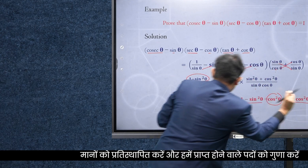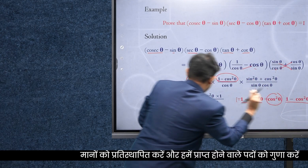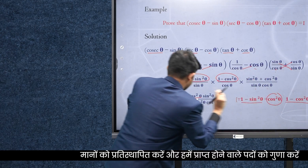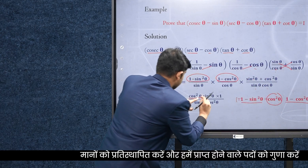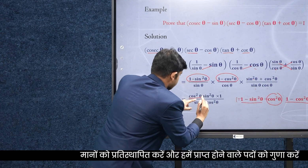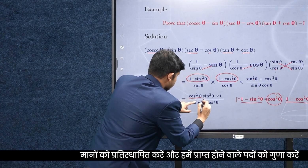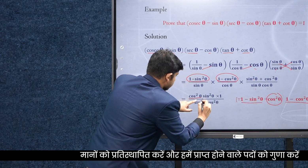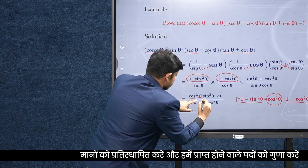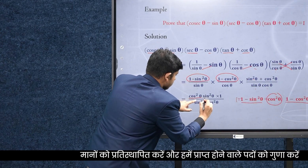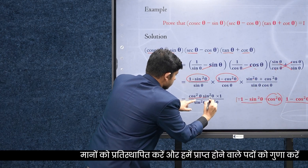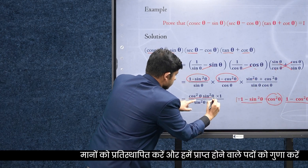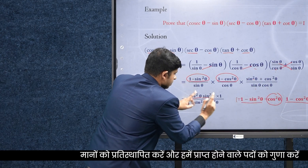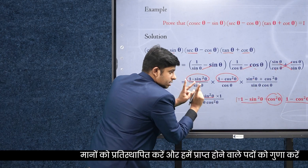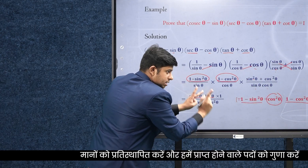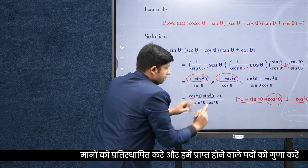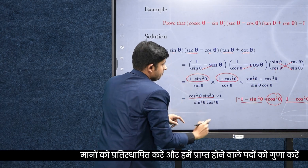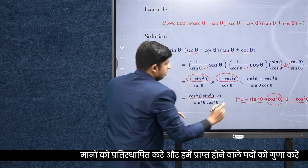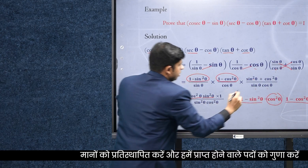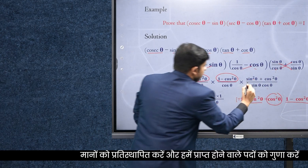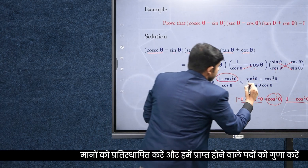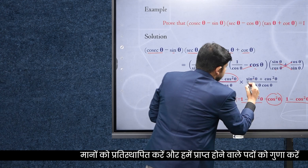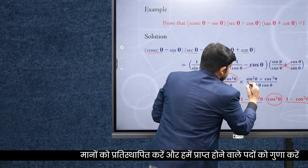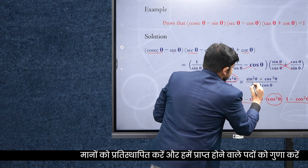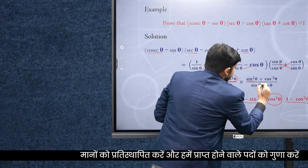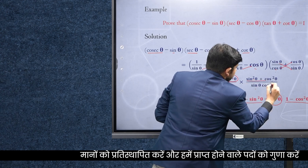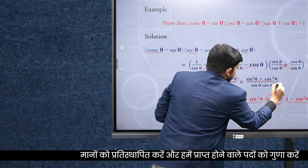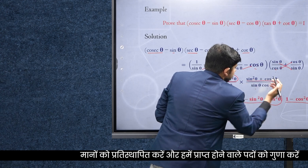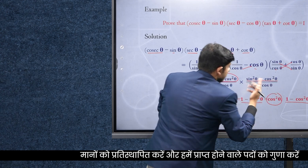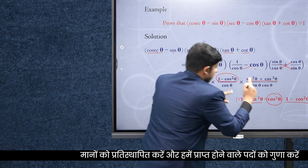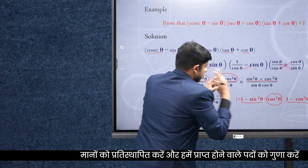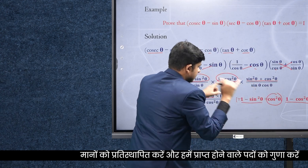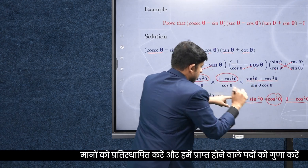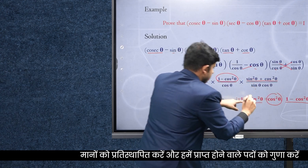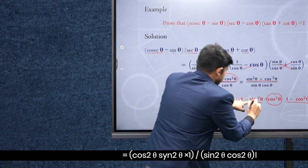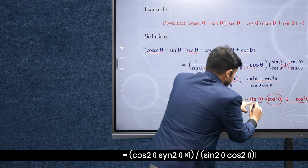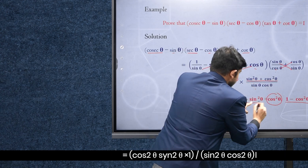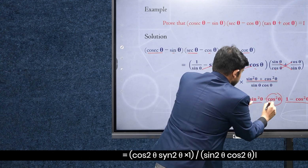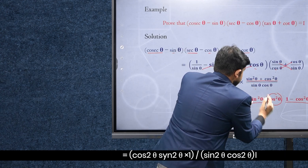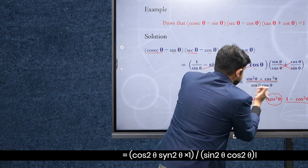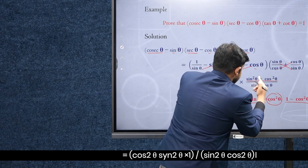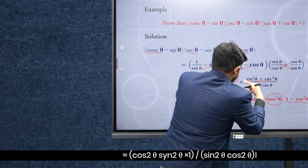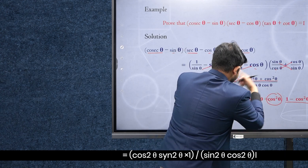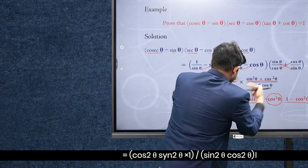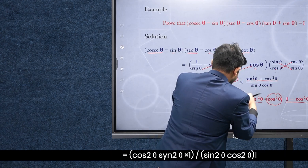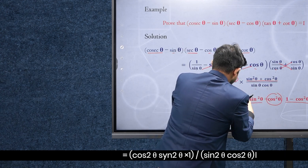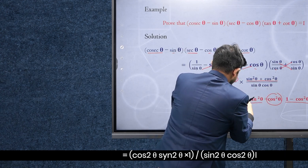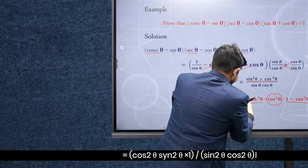मानों को प्रतिस्थापित करें और हमें प्राप्त होने वाले पदों को गुणा करें इक्वल्स cos 2 sin